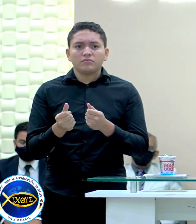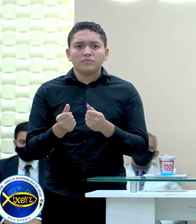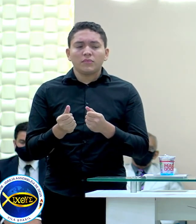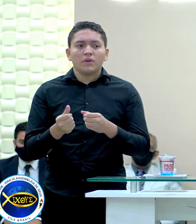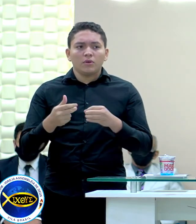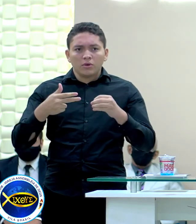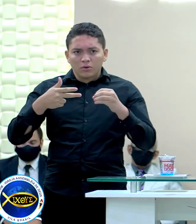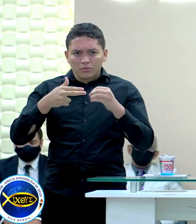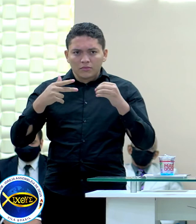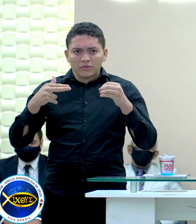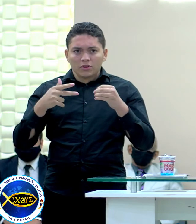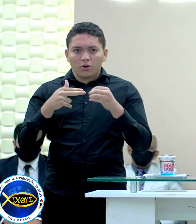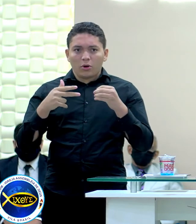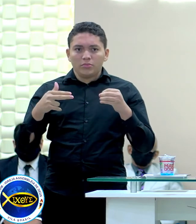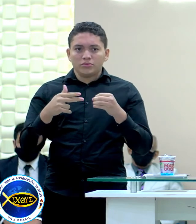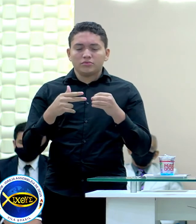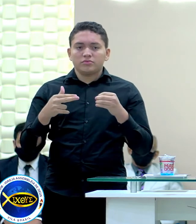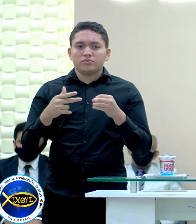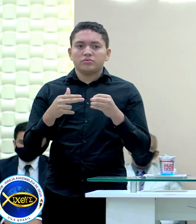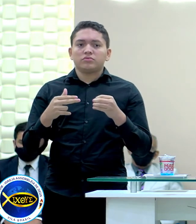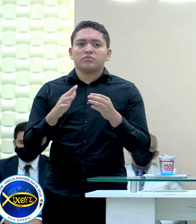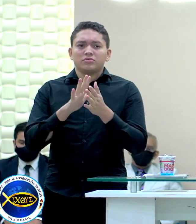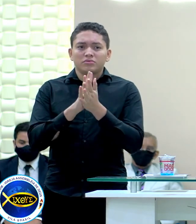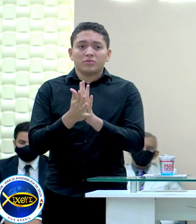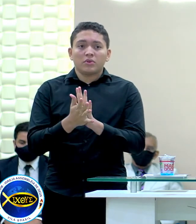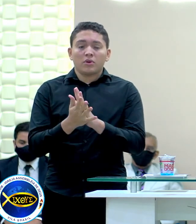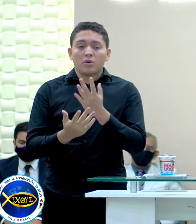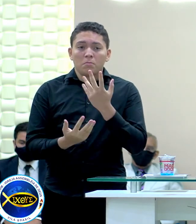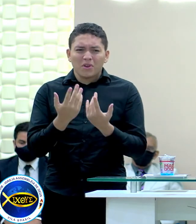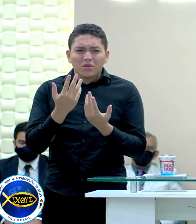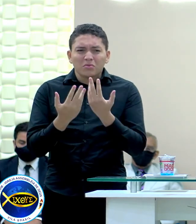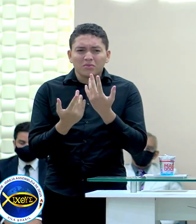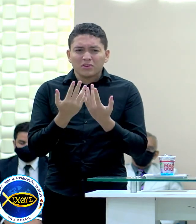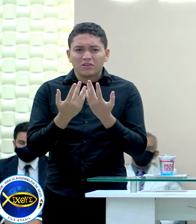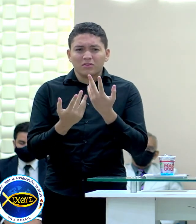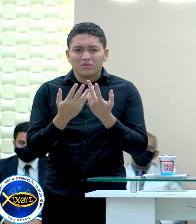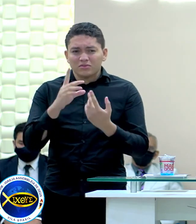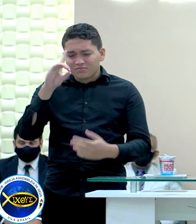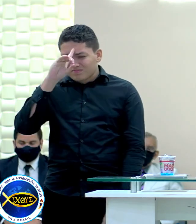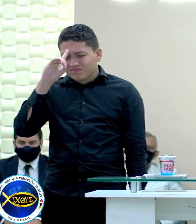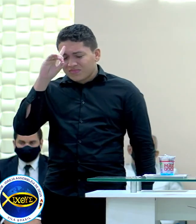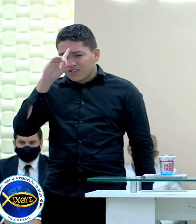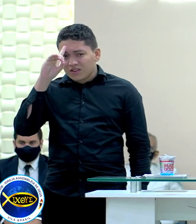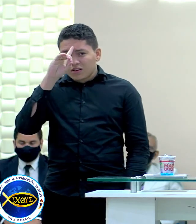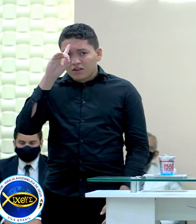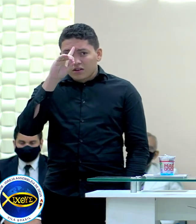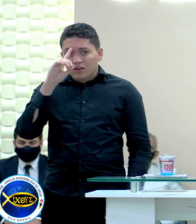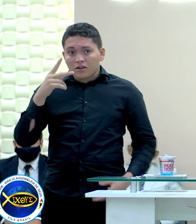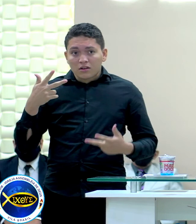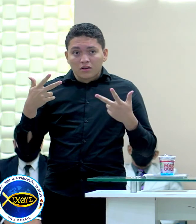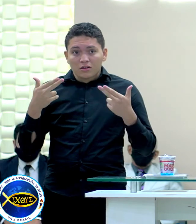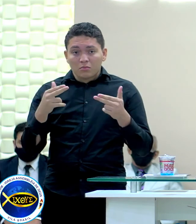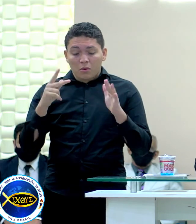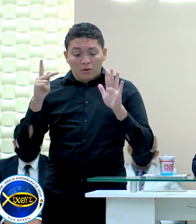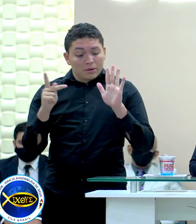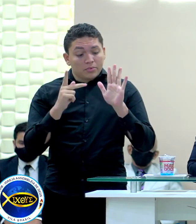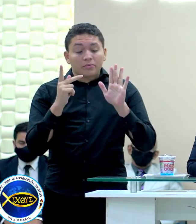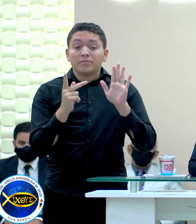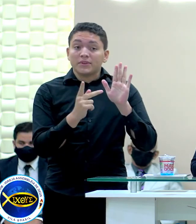calor. Olha que coisa linda para o crente salvo. Todavia, de acordo com a sua